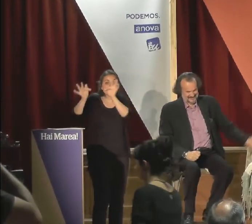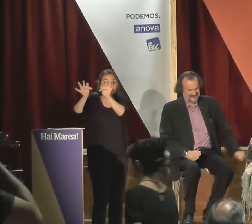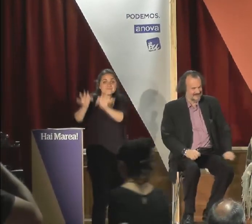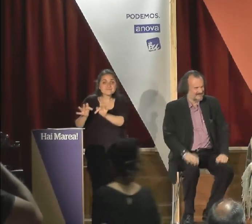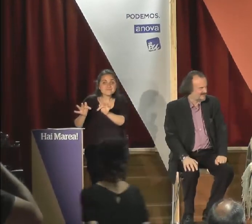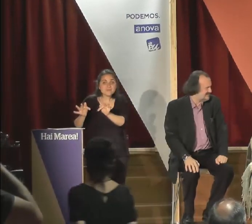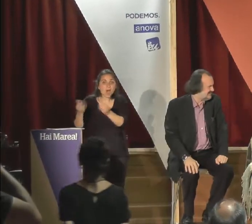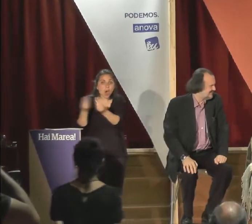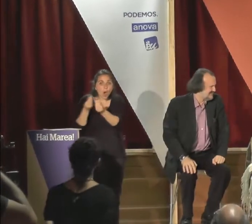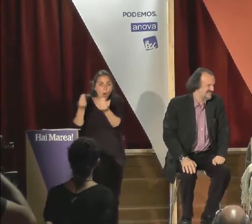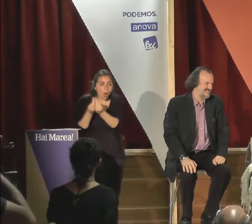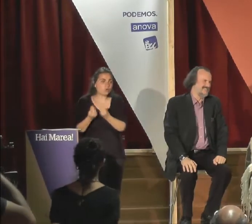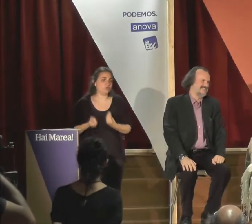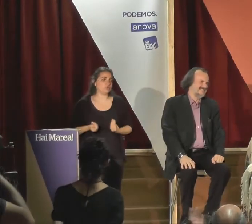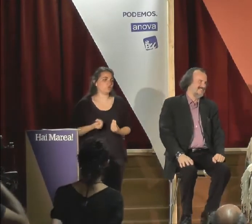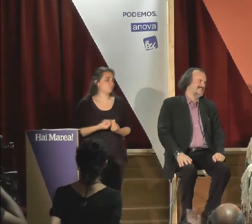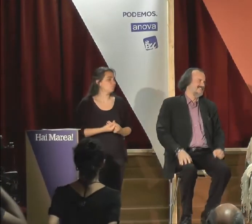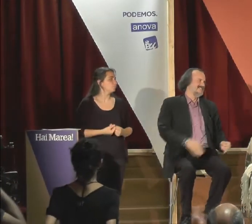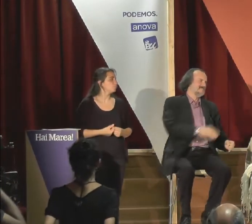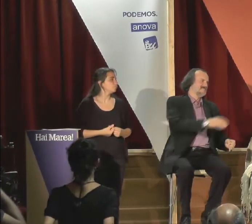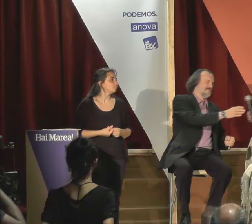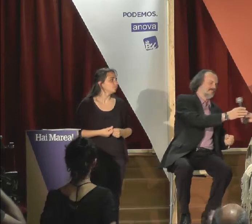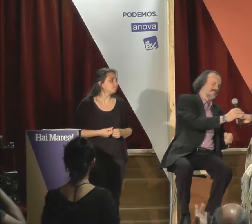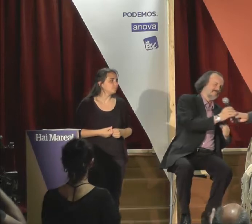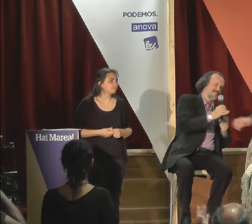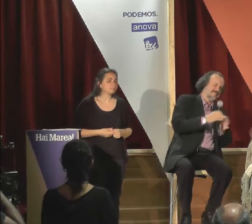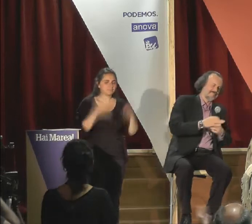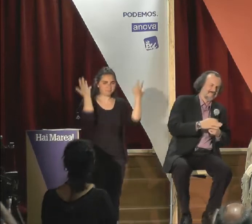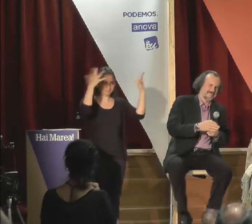a revocación. Bueno.